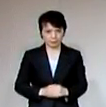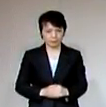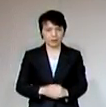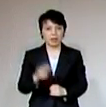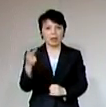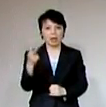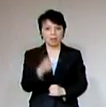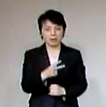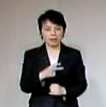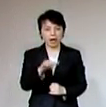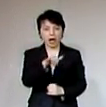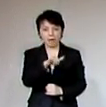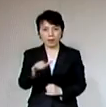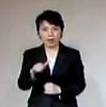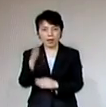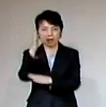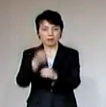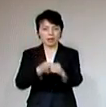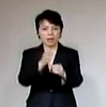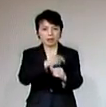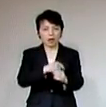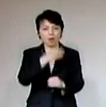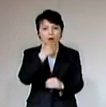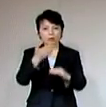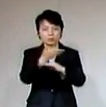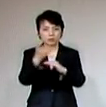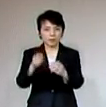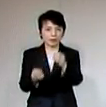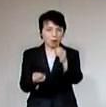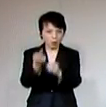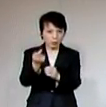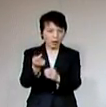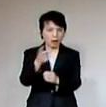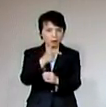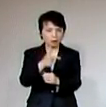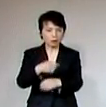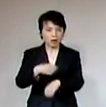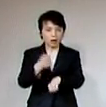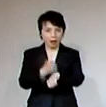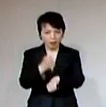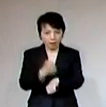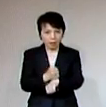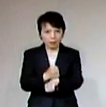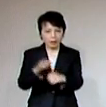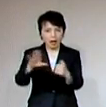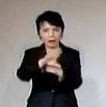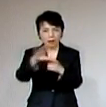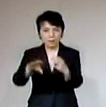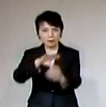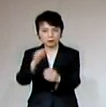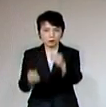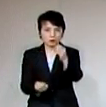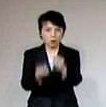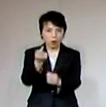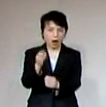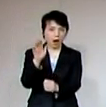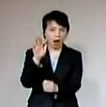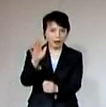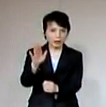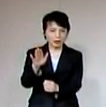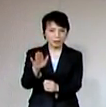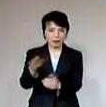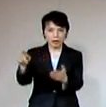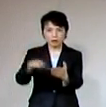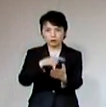また安倍政権は福島であれだけ深刻な原発事故があって、いまだ収